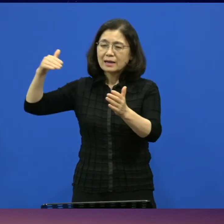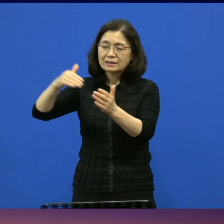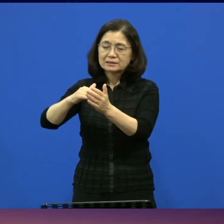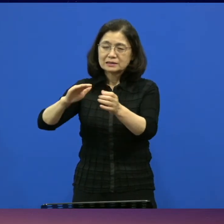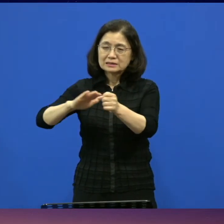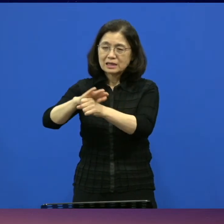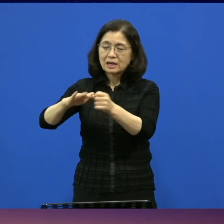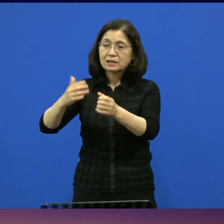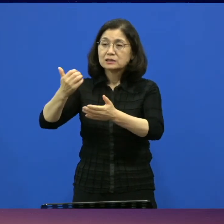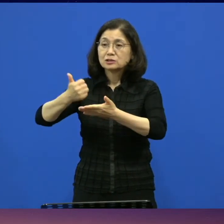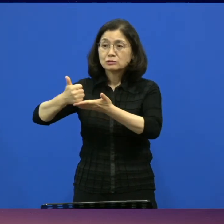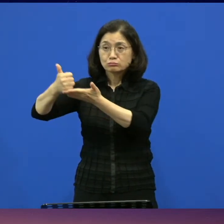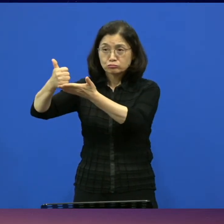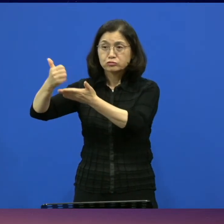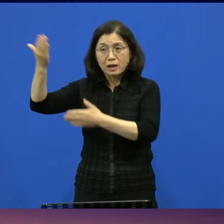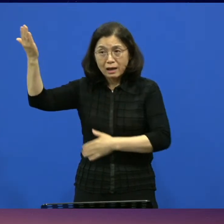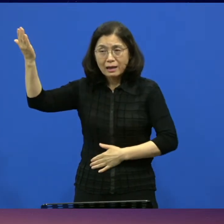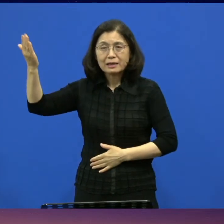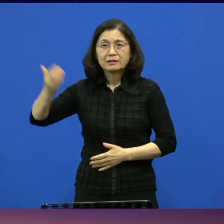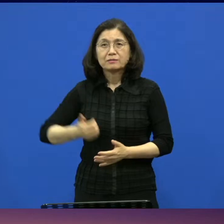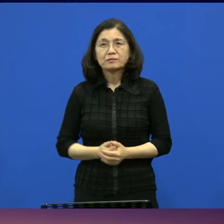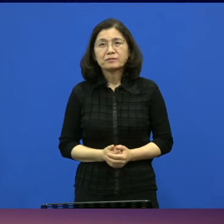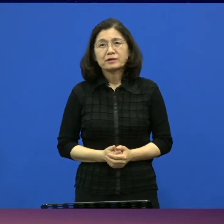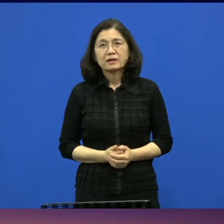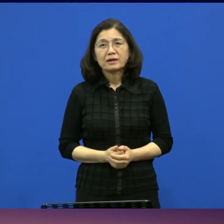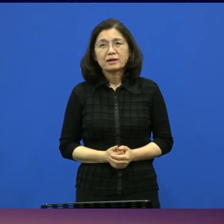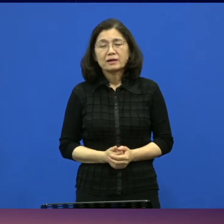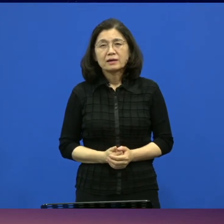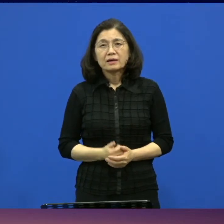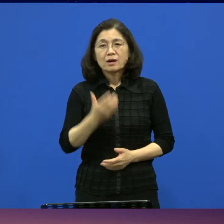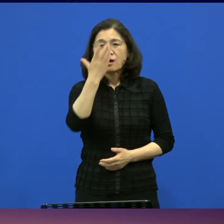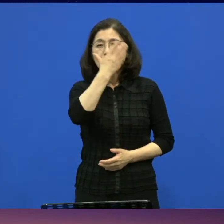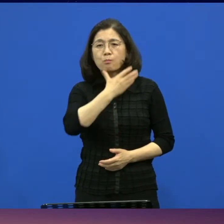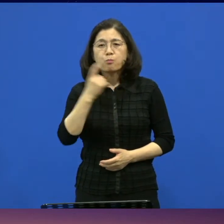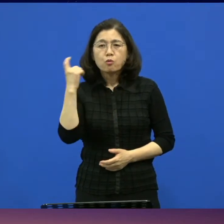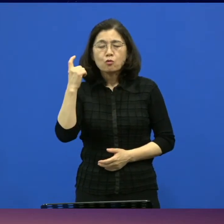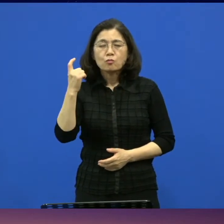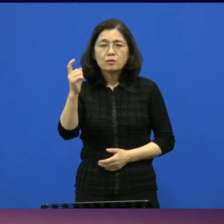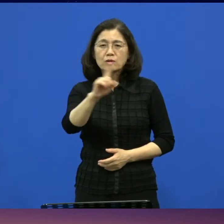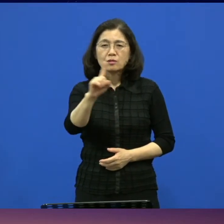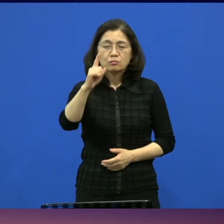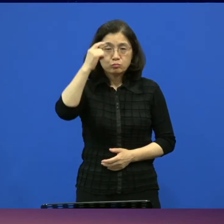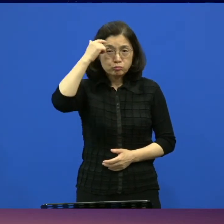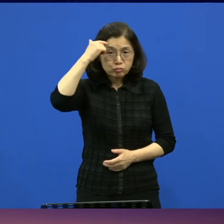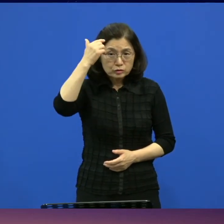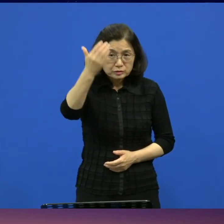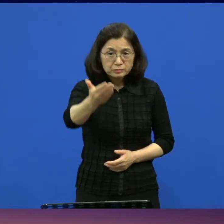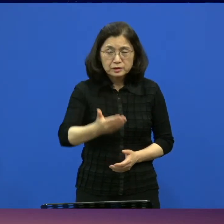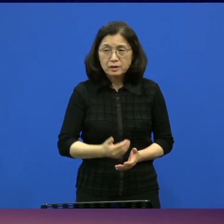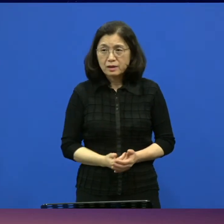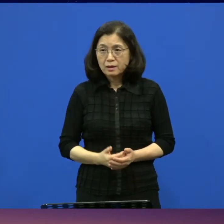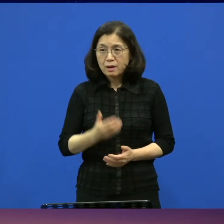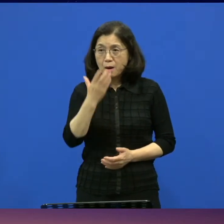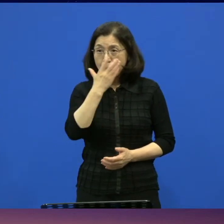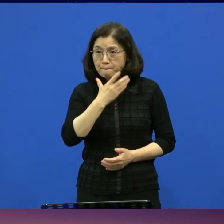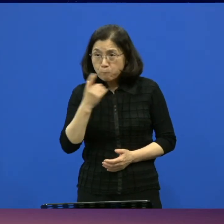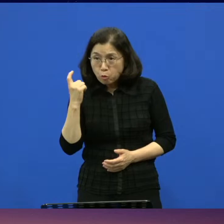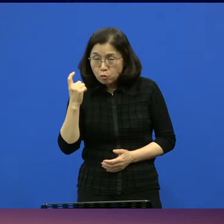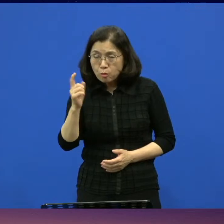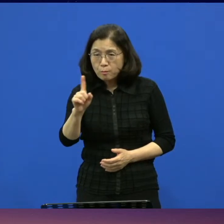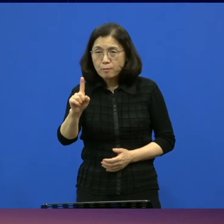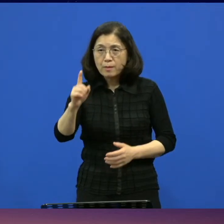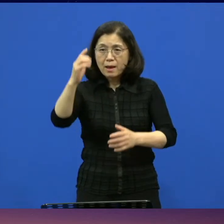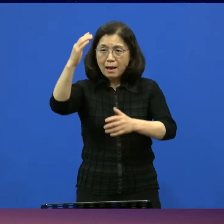분이시죠. 예수는 엄청난 것이죠. 여러분, 복음이 뭡니까? 복음은 정말 엄청난 거예요. 하나님이 우리를